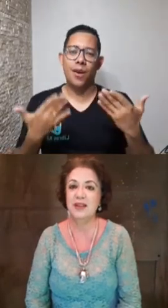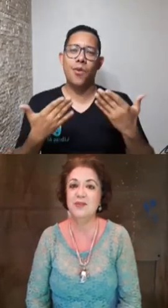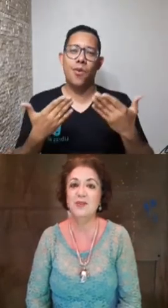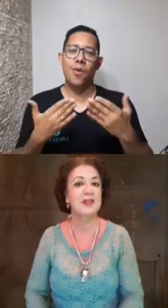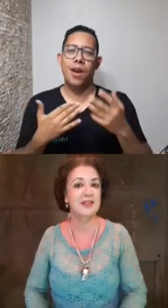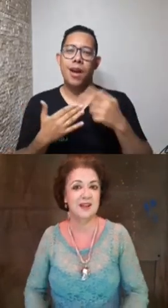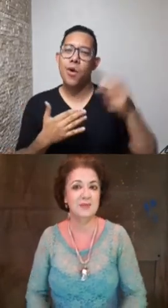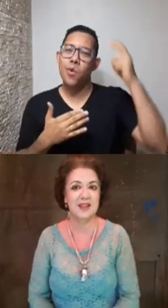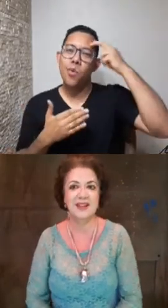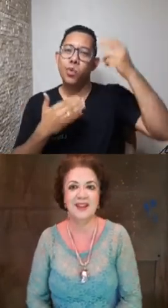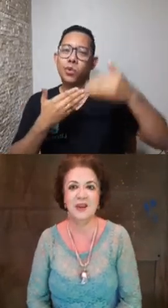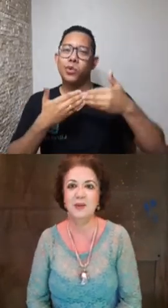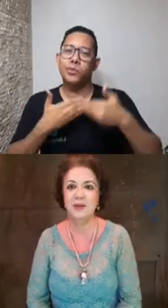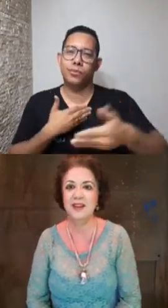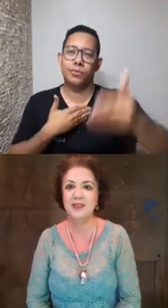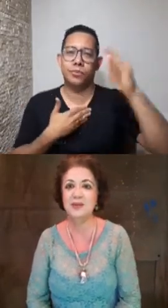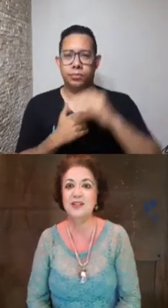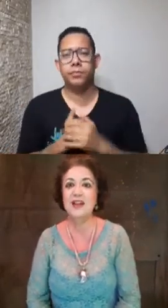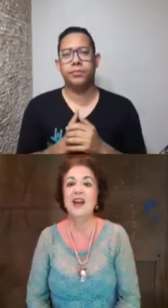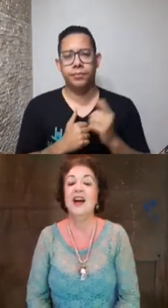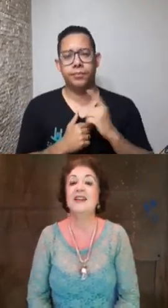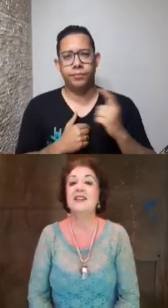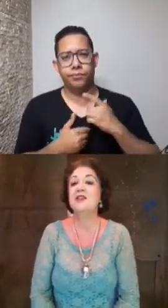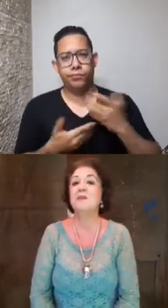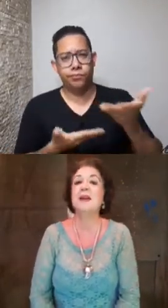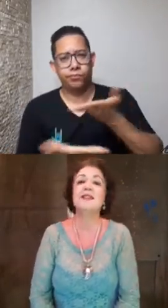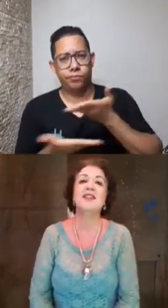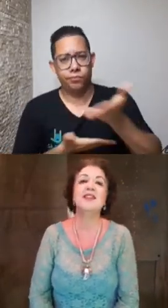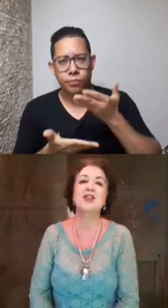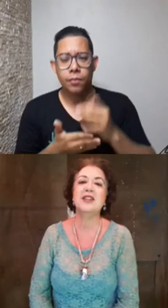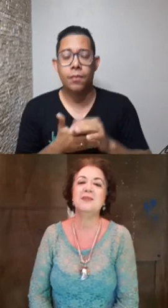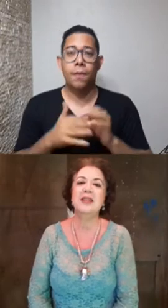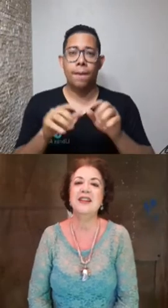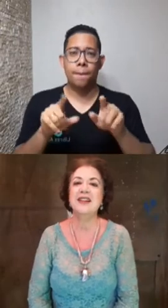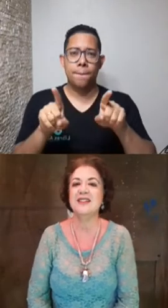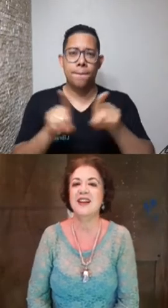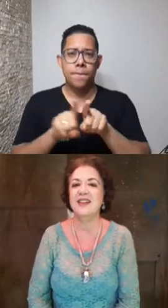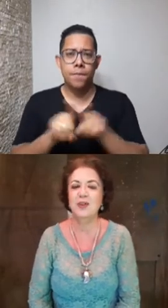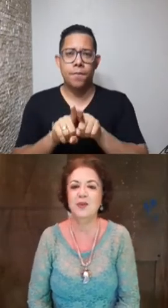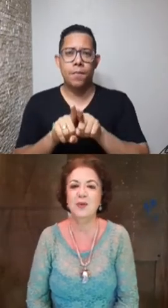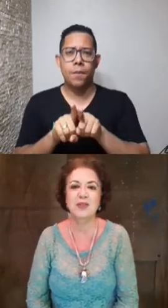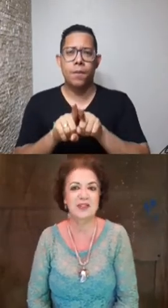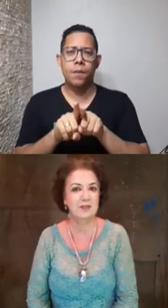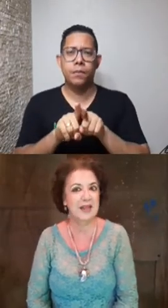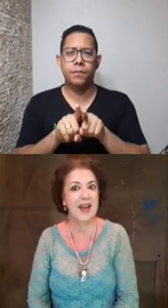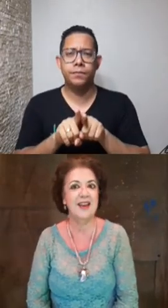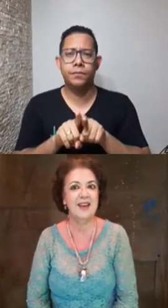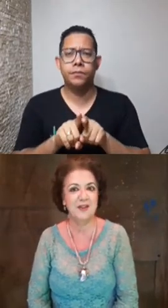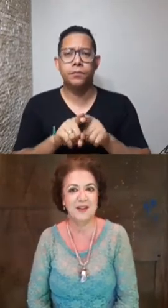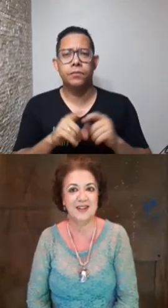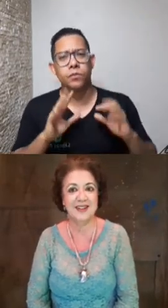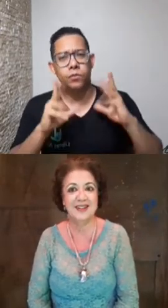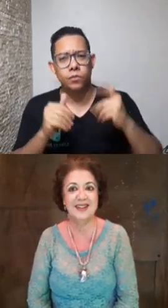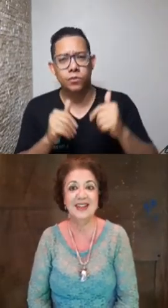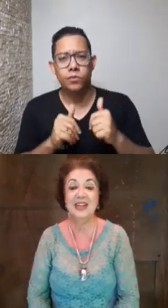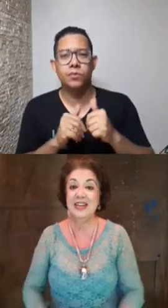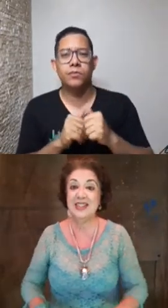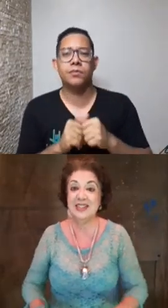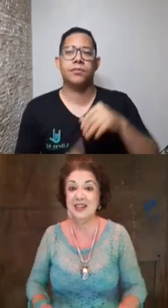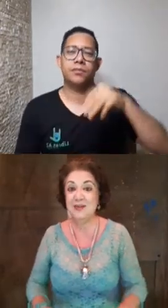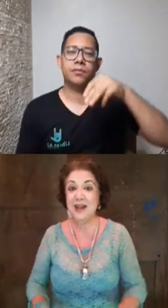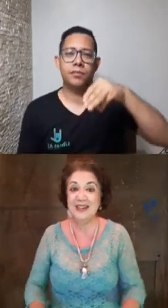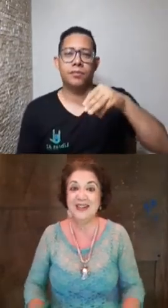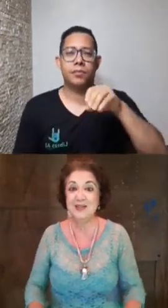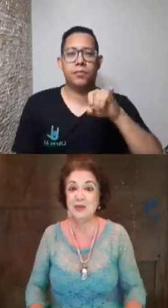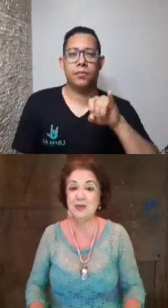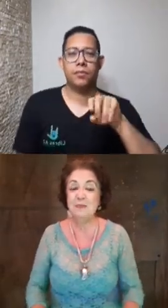do Livro, que estamos aqui reunidos. Agradeço bastante as meninas da Agridoce, Mireia e Fernanda, que